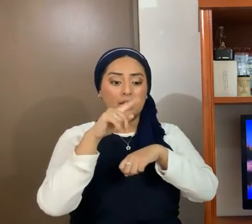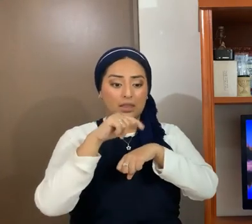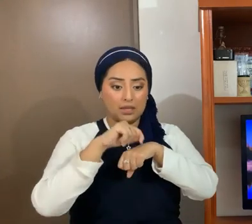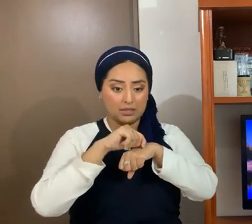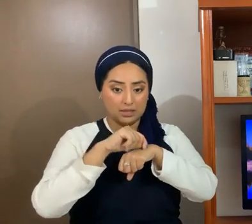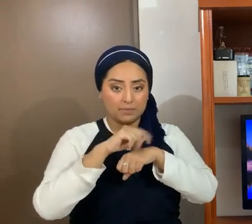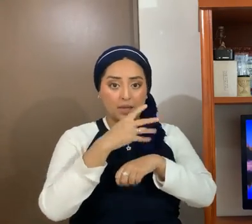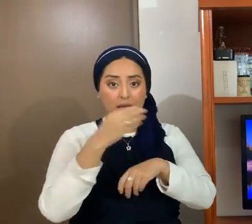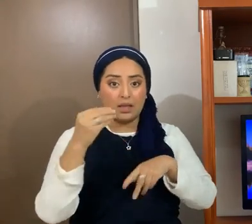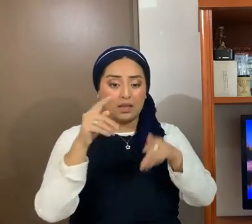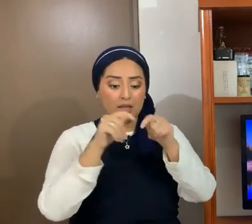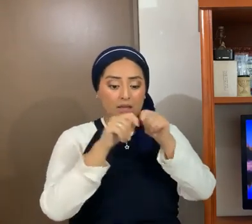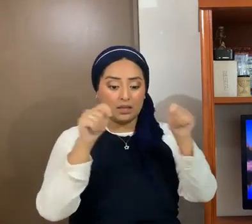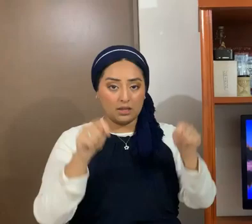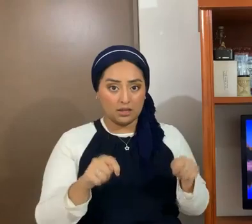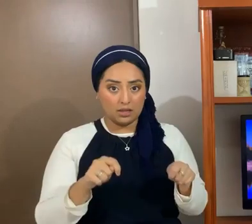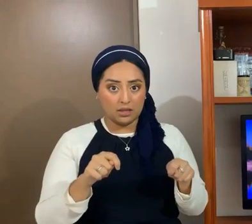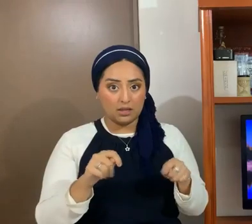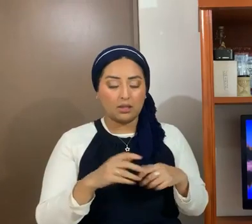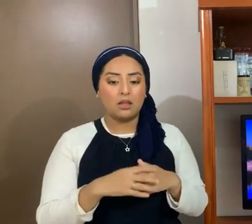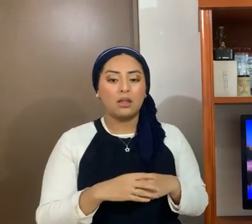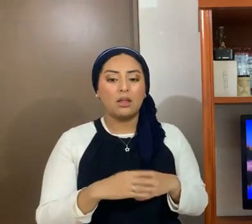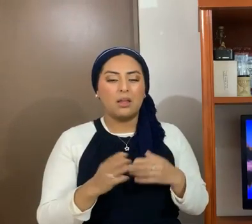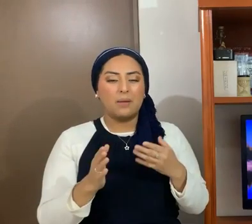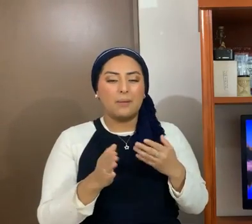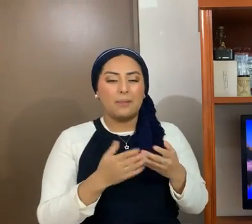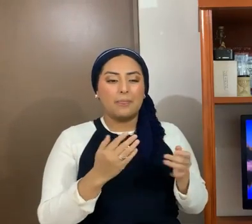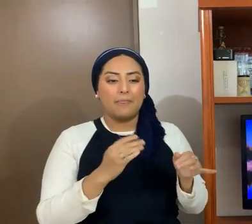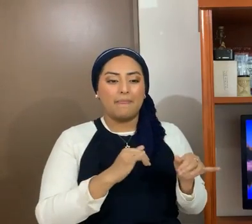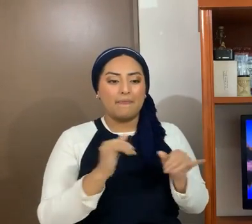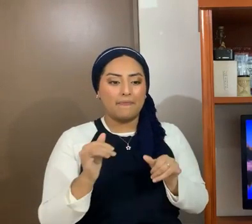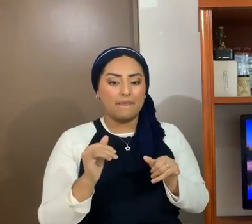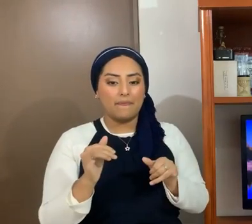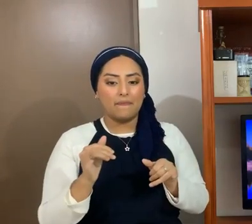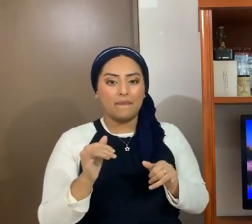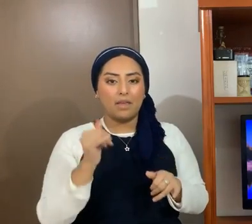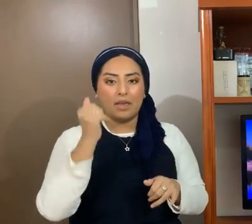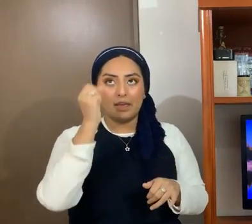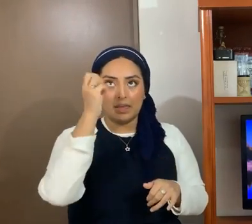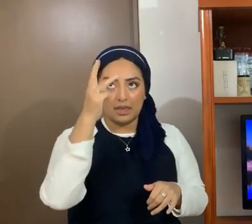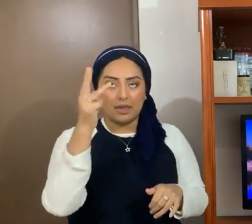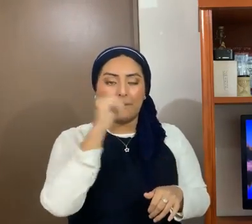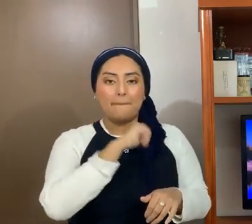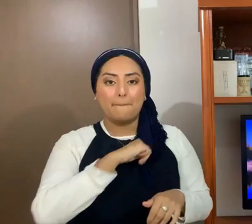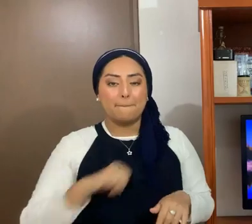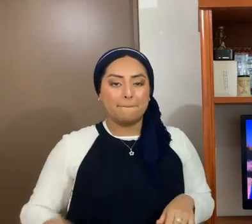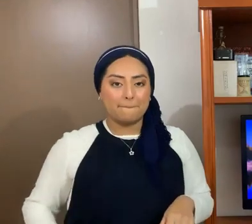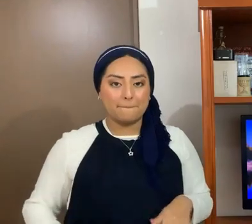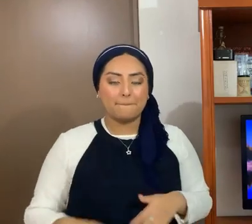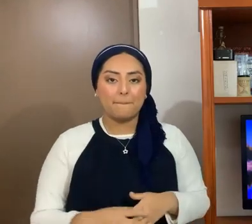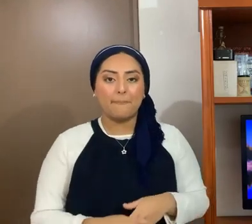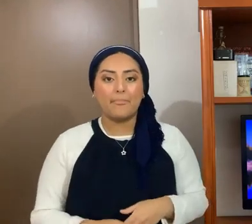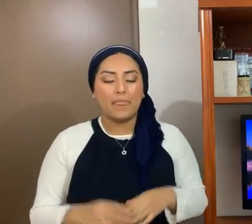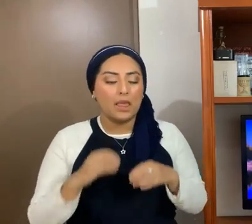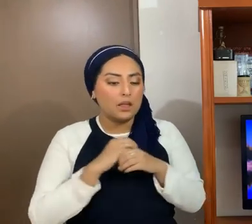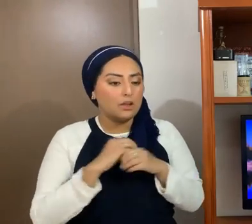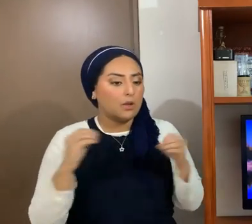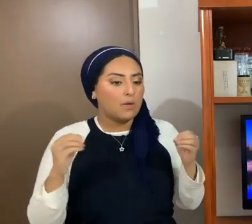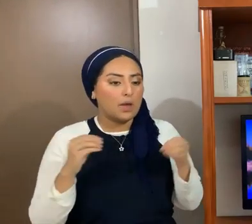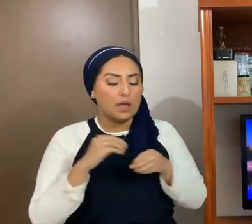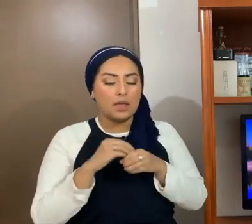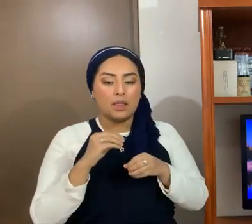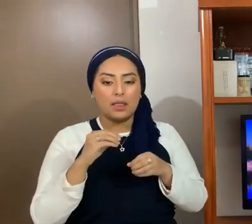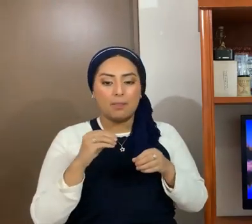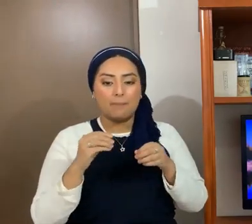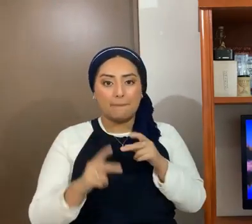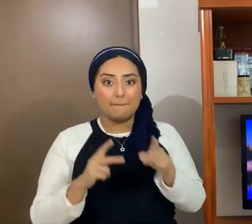templo y el Mishkan son una representación de Yahshua HaMashiach. Nadie en el pueblo